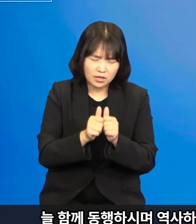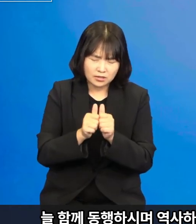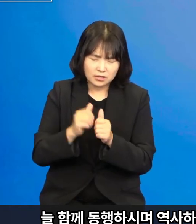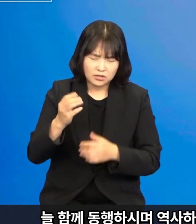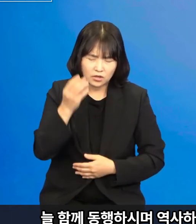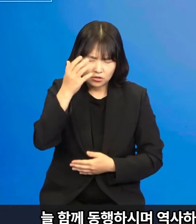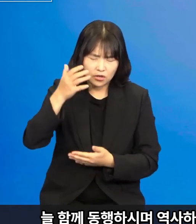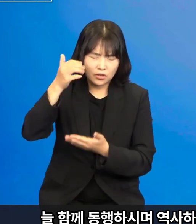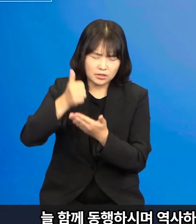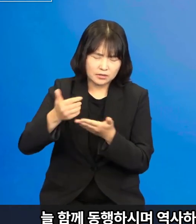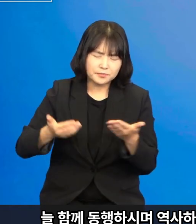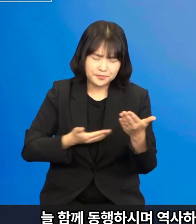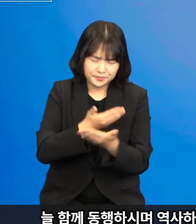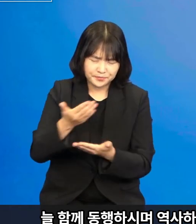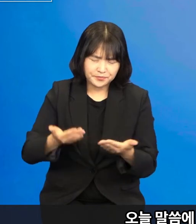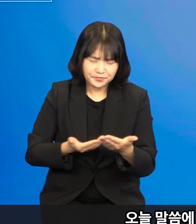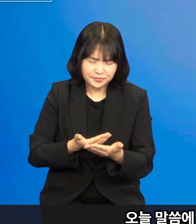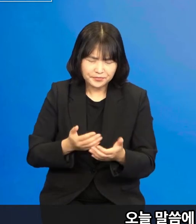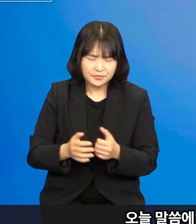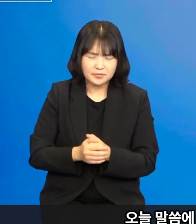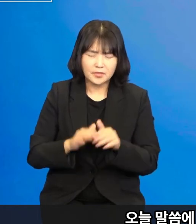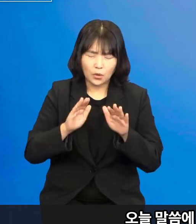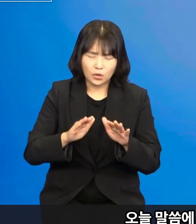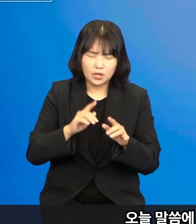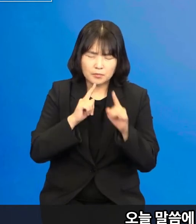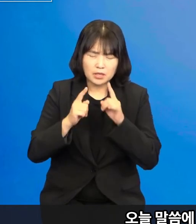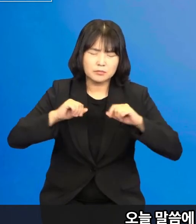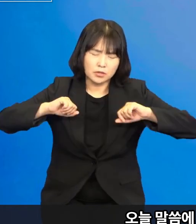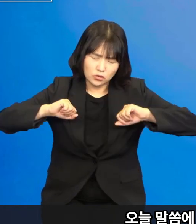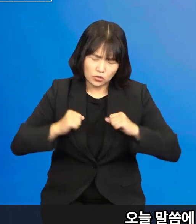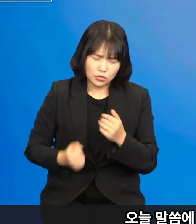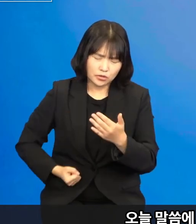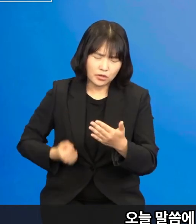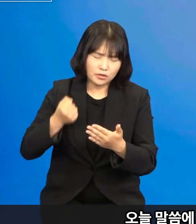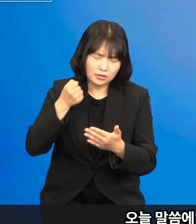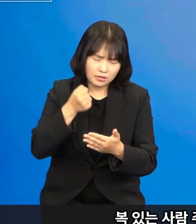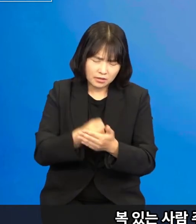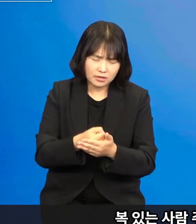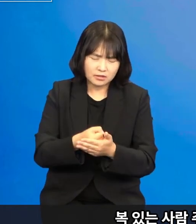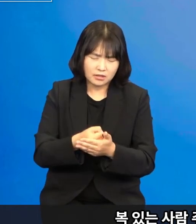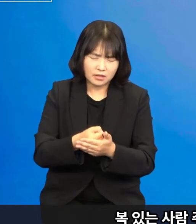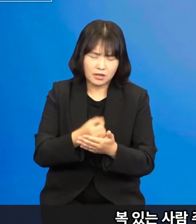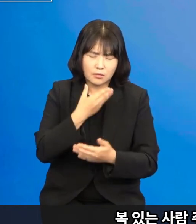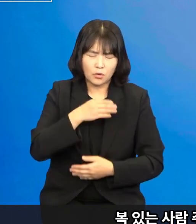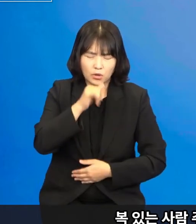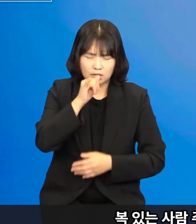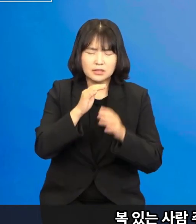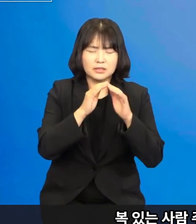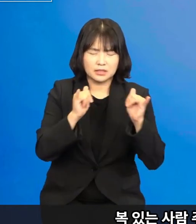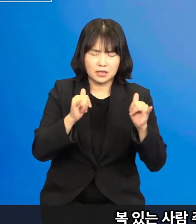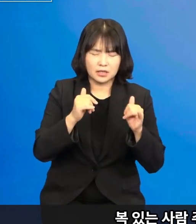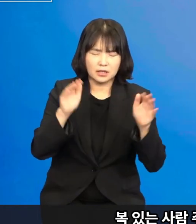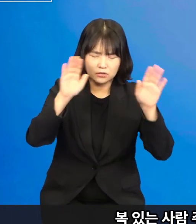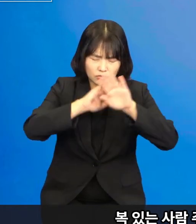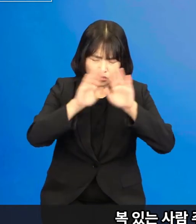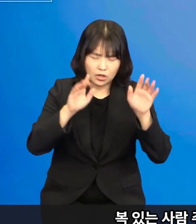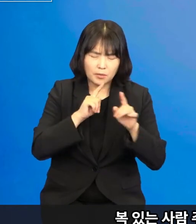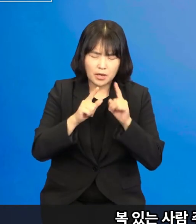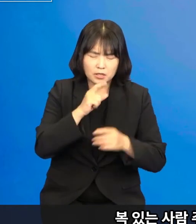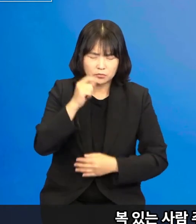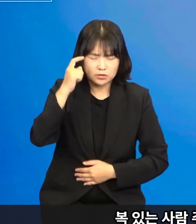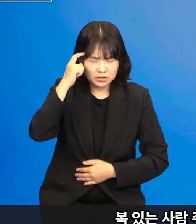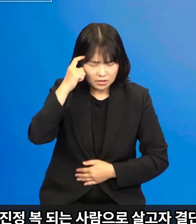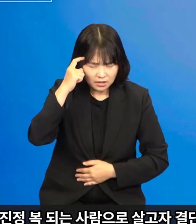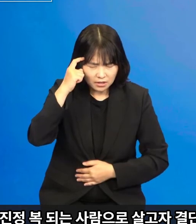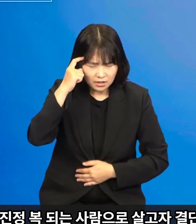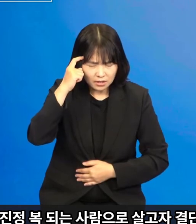성령님의 감화감동 역사하심이 오늘 말씀에 순종하기로 결단하여 복 있는 사람, 주야로 말씀을